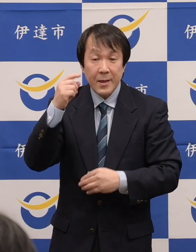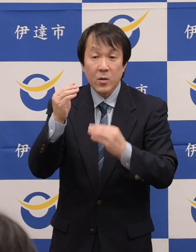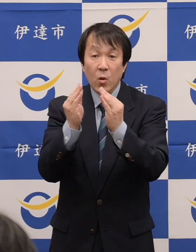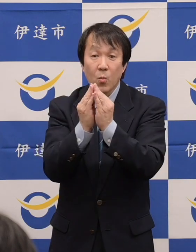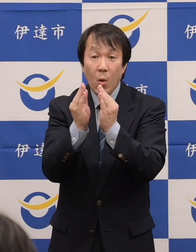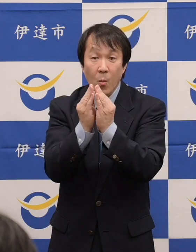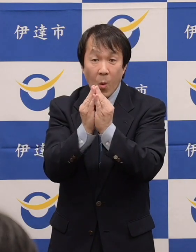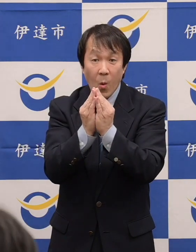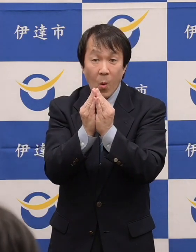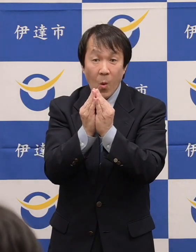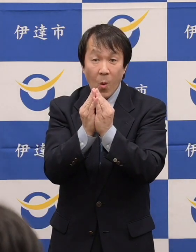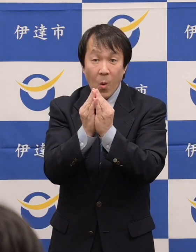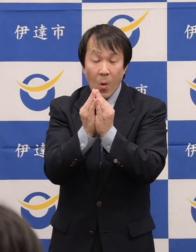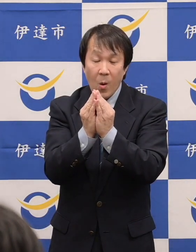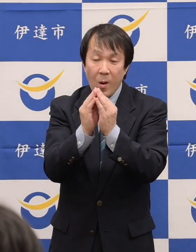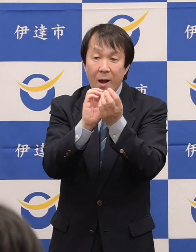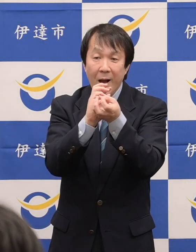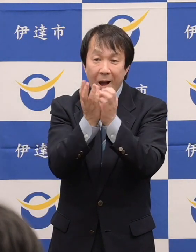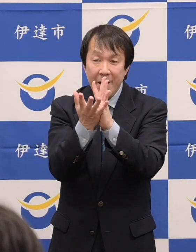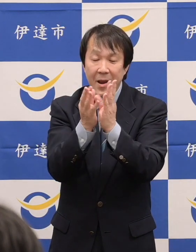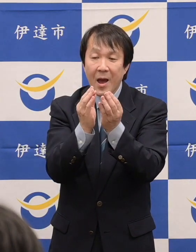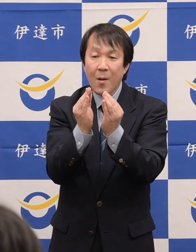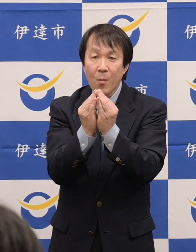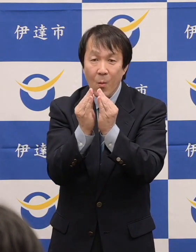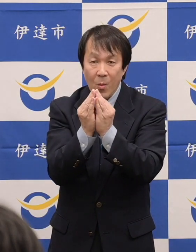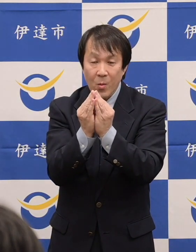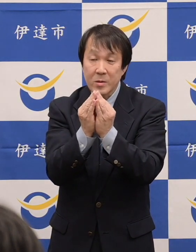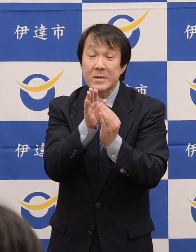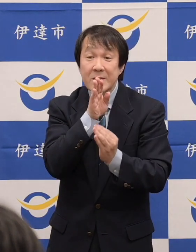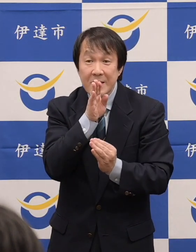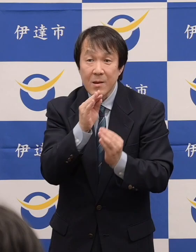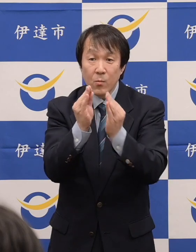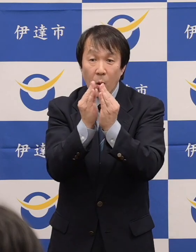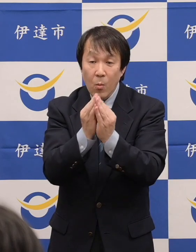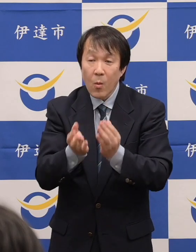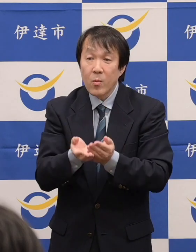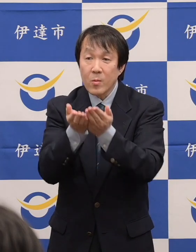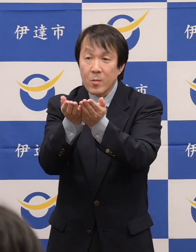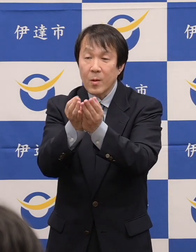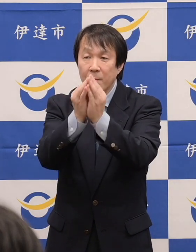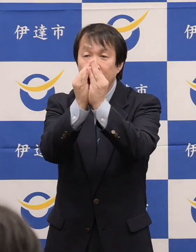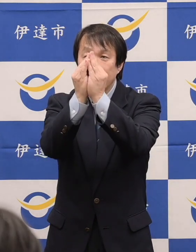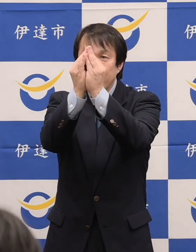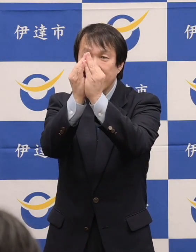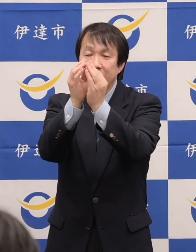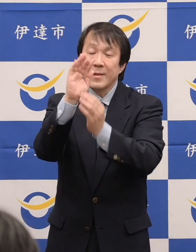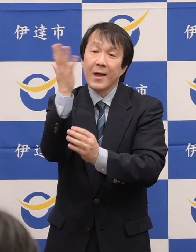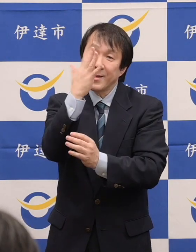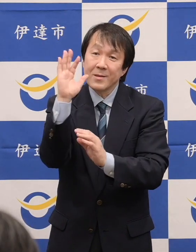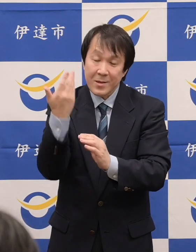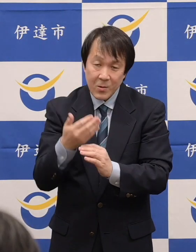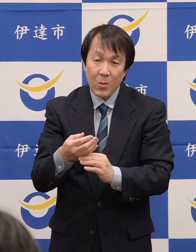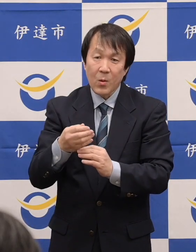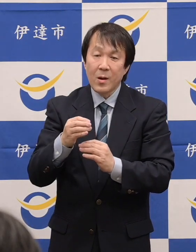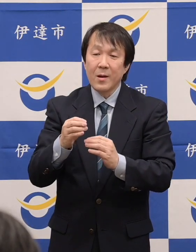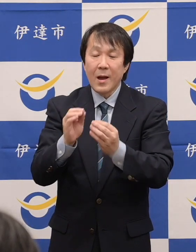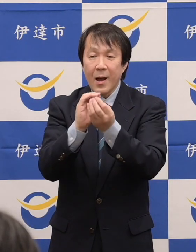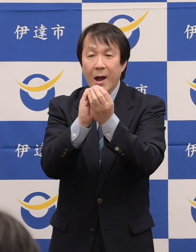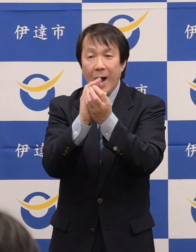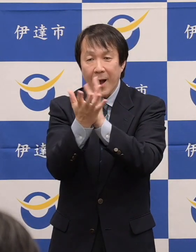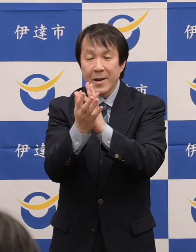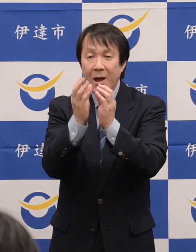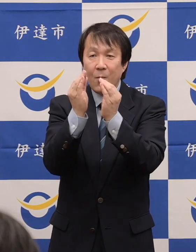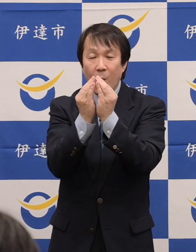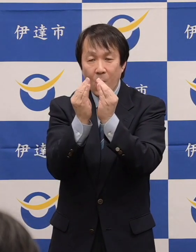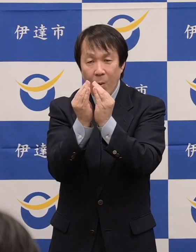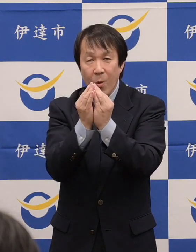桜として花桃として咲きできませんけども、それを見ながら伊達の桃を堪能していただければ